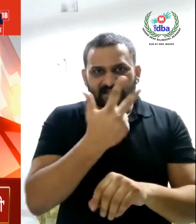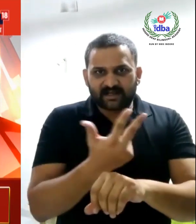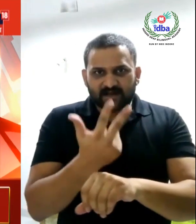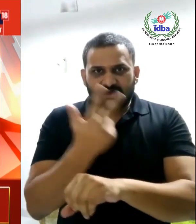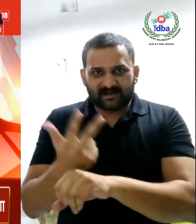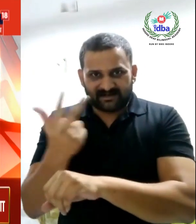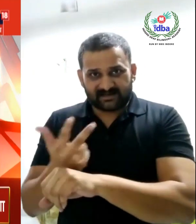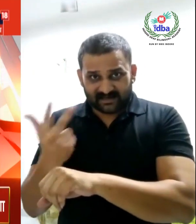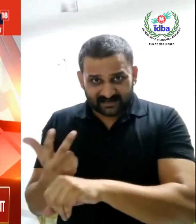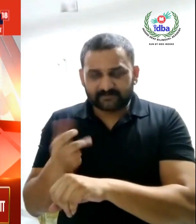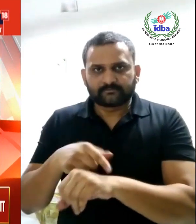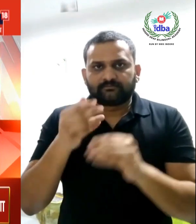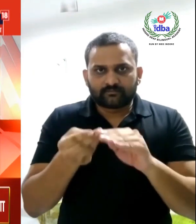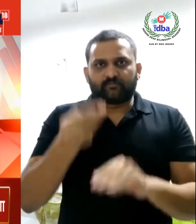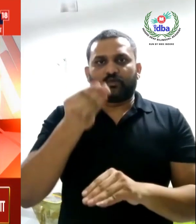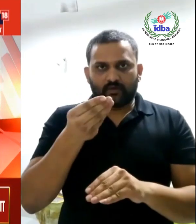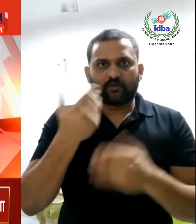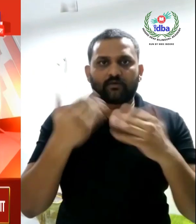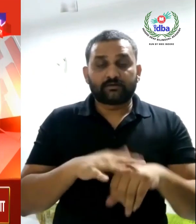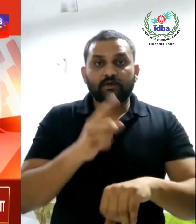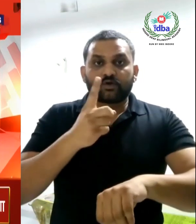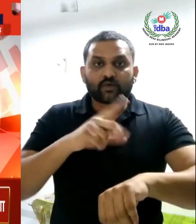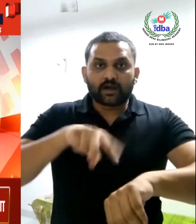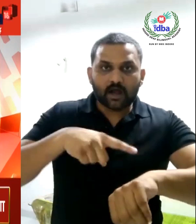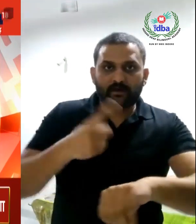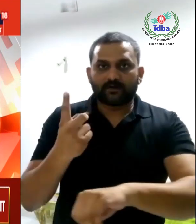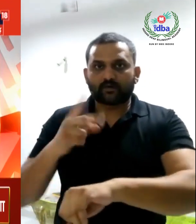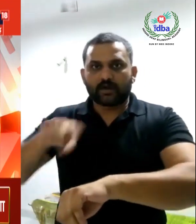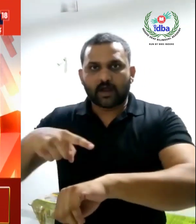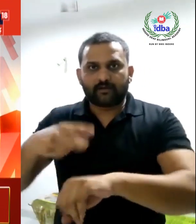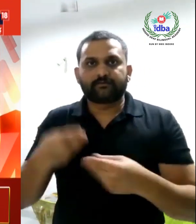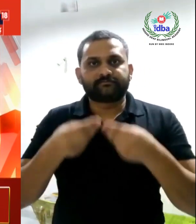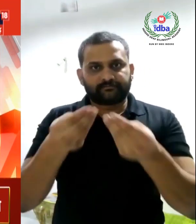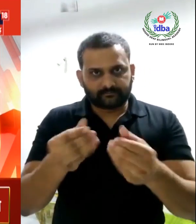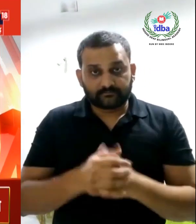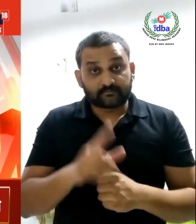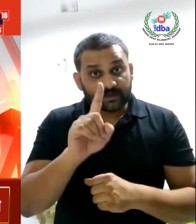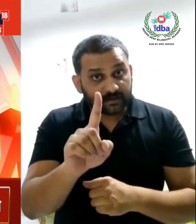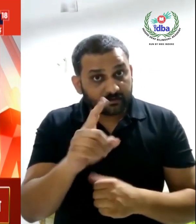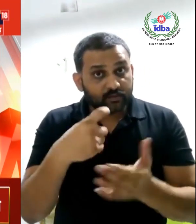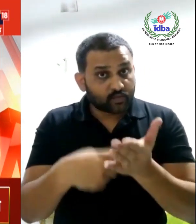8 घंटे से बढ़ाकर 12 घंटे कर दी गई है, बशर्ते